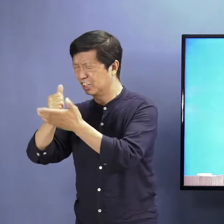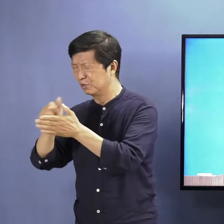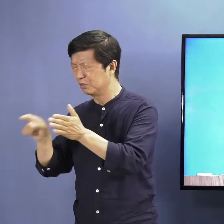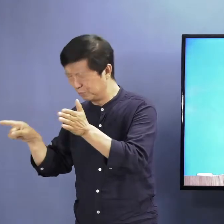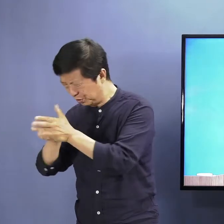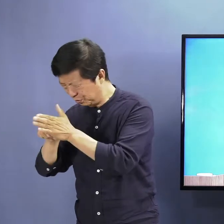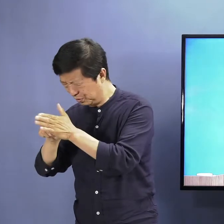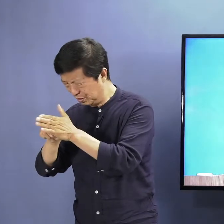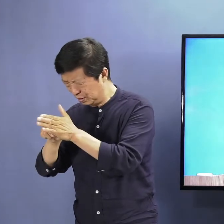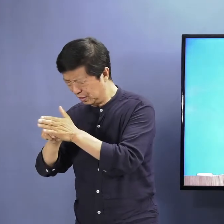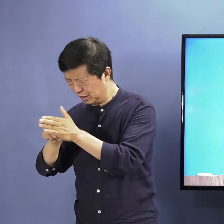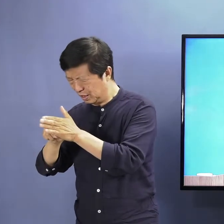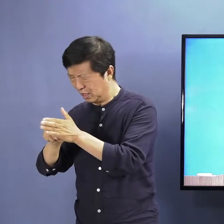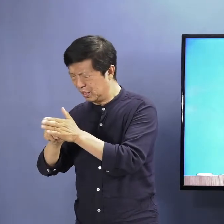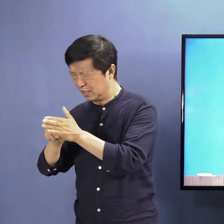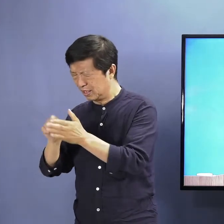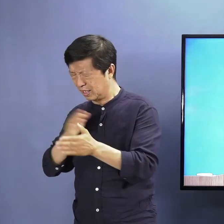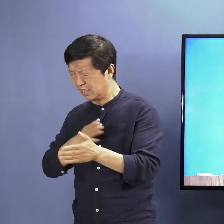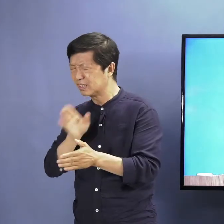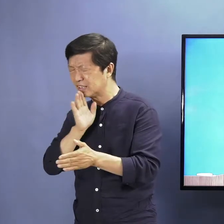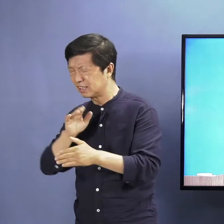얼마나 신뢰하느냐, 그 말이죠.